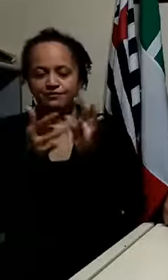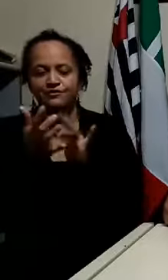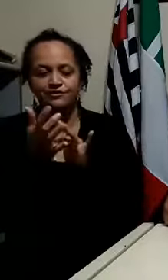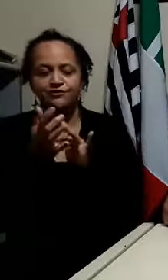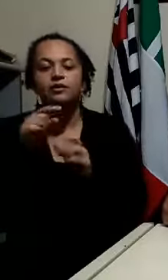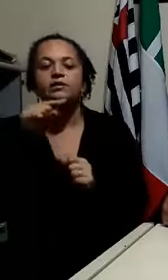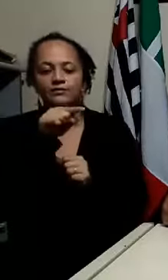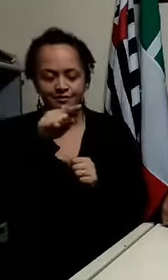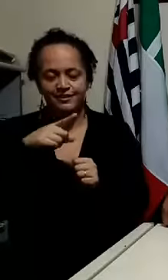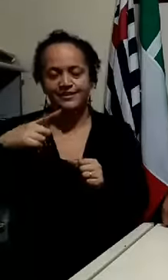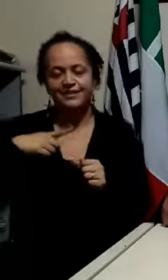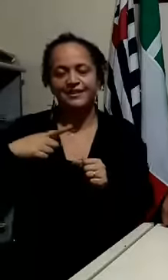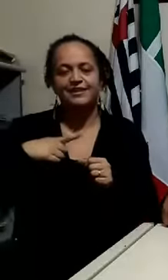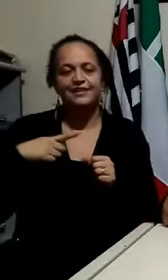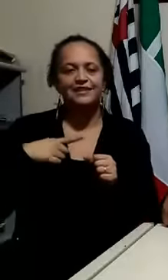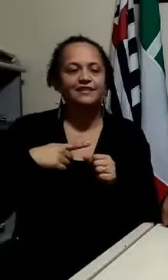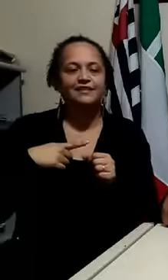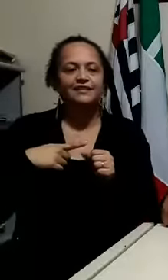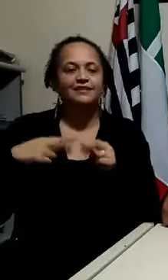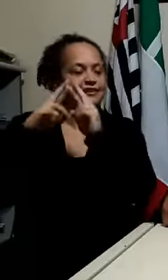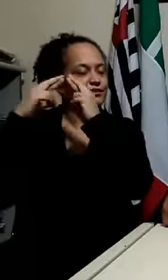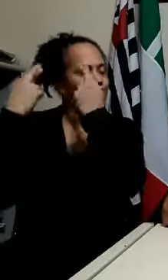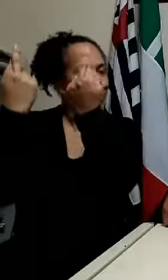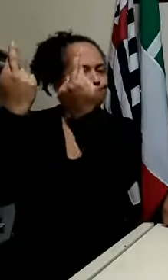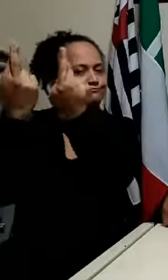um tesouro no céu.